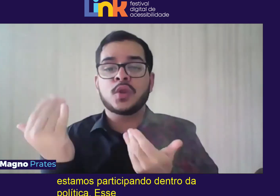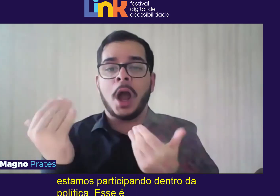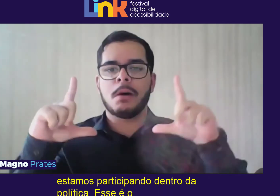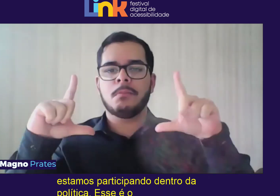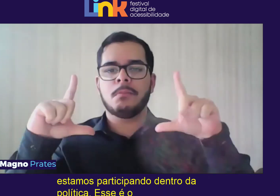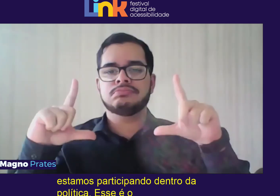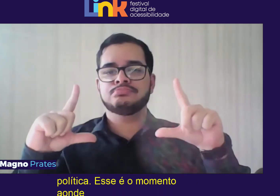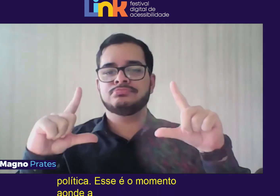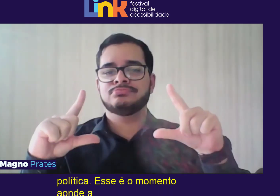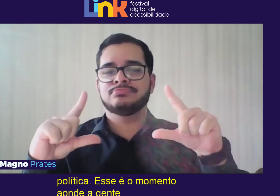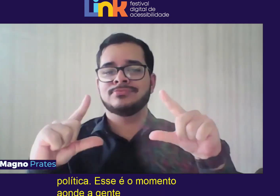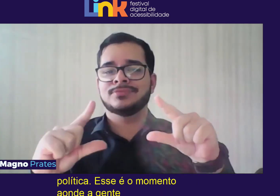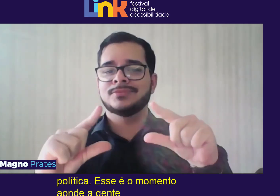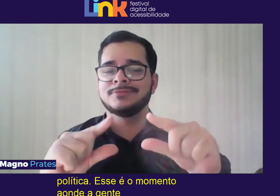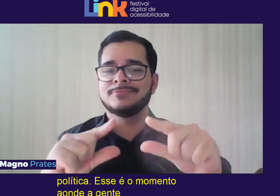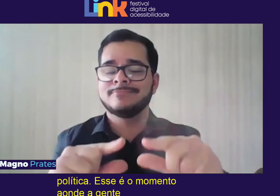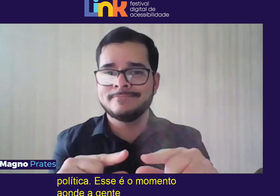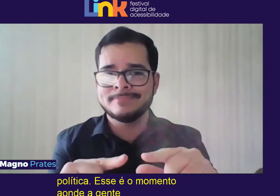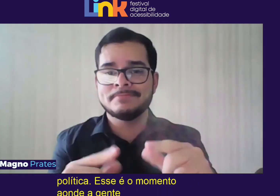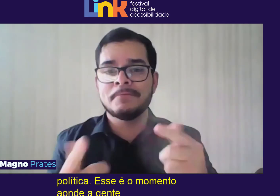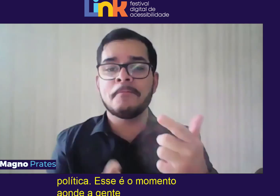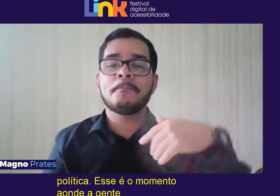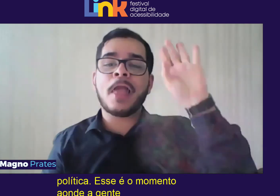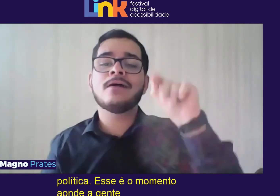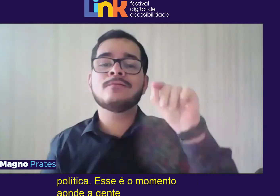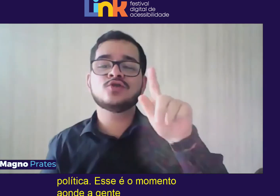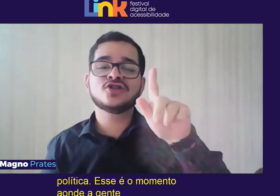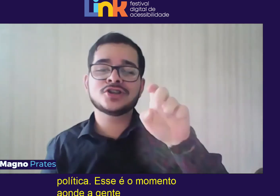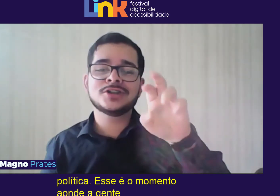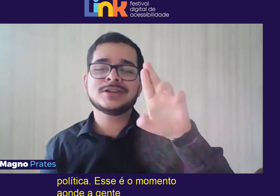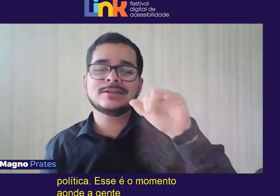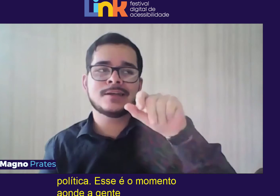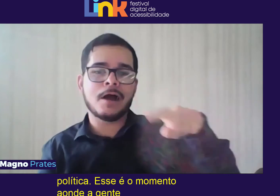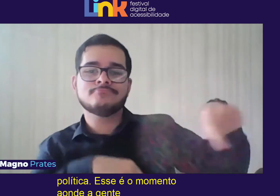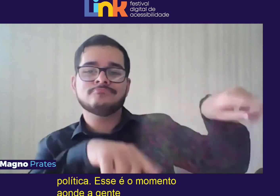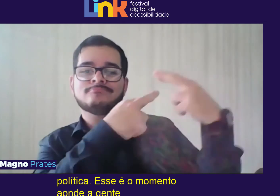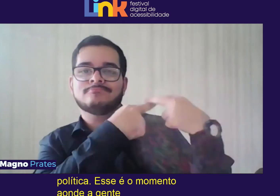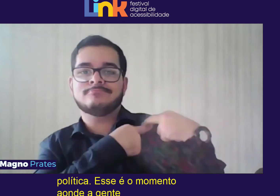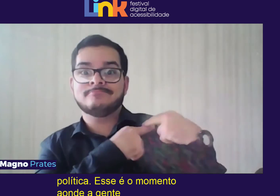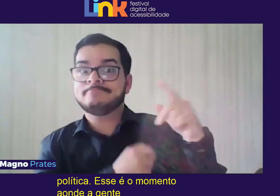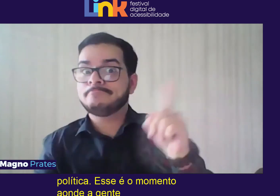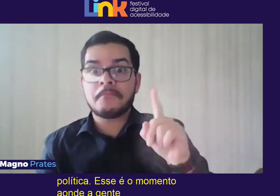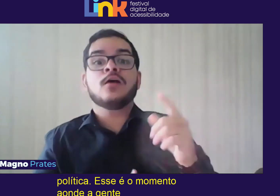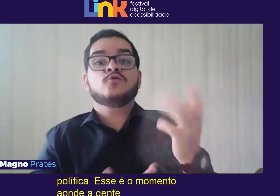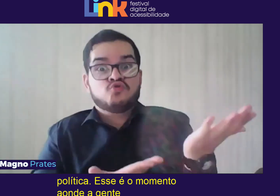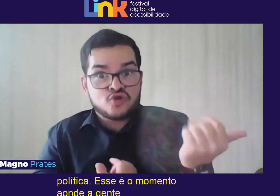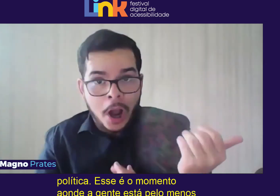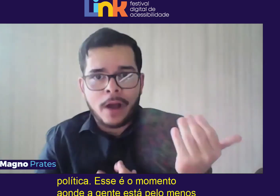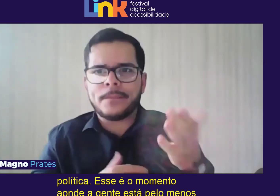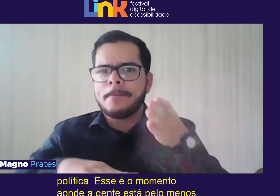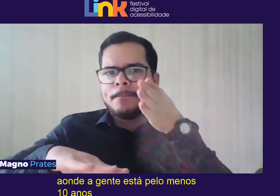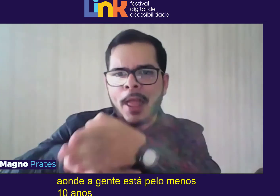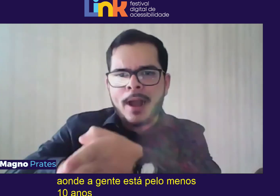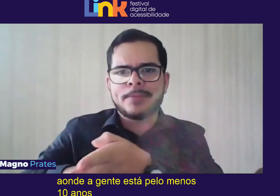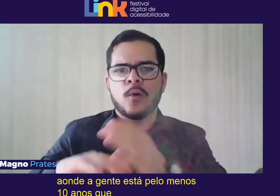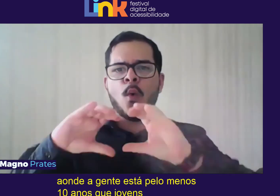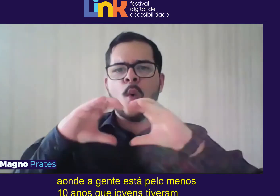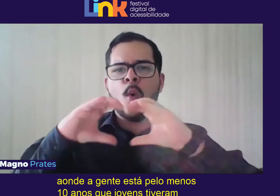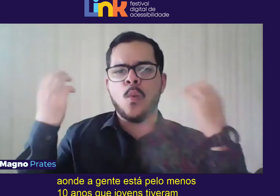menos 10 anos, que os jovens tiveram bem menos oportunidade de falar sobre isso. Parece que esses jovens agora, a